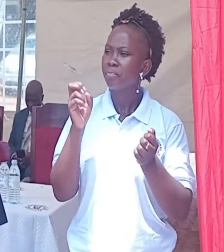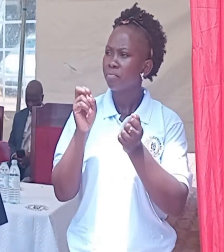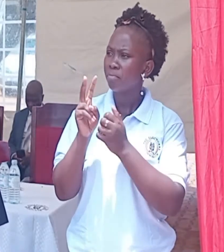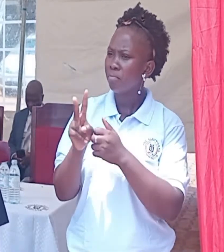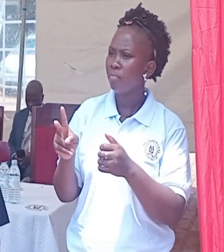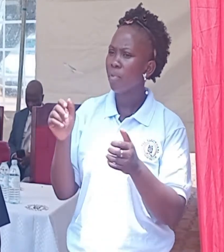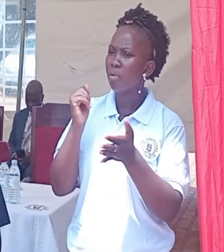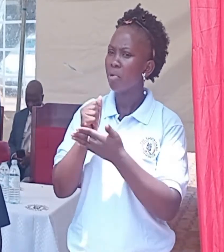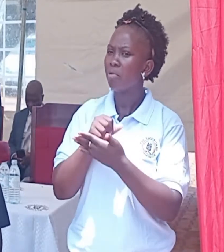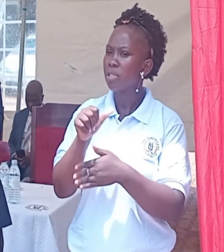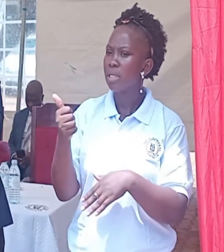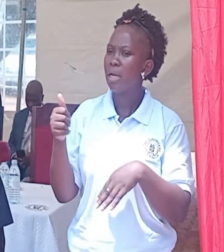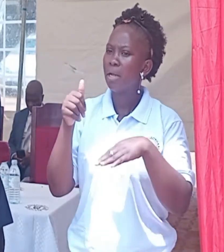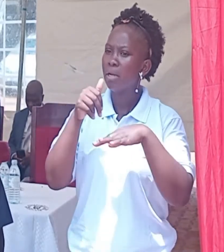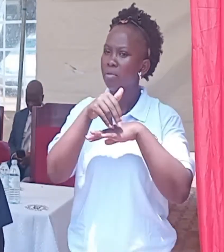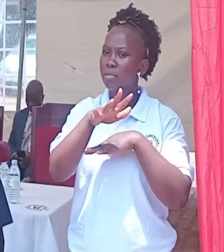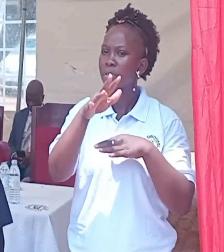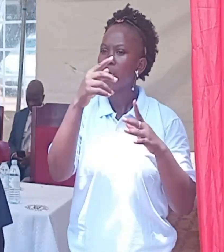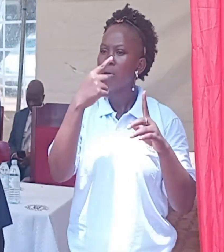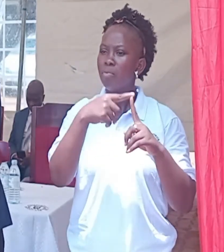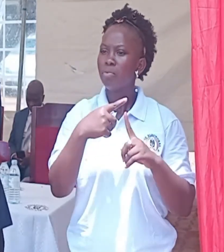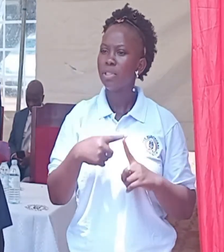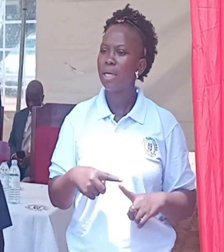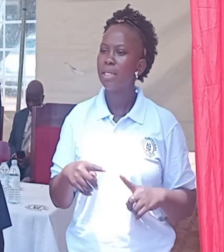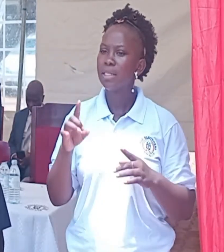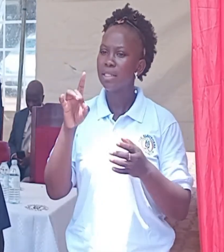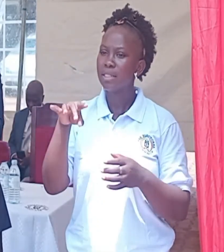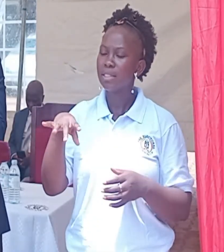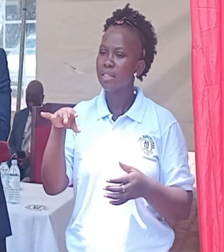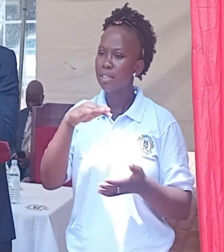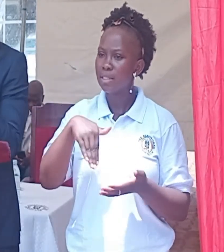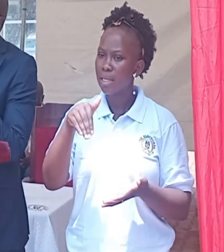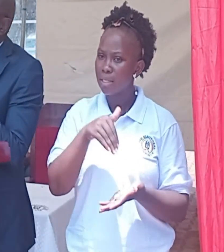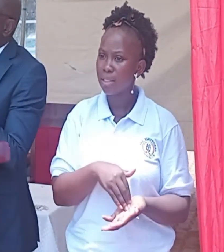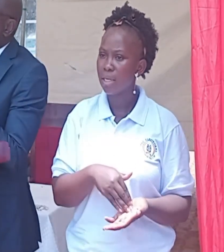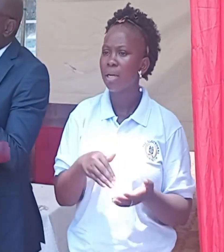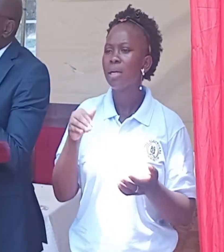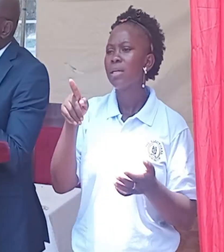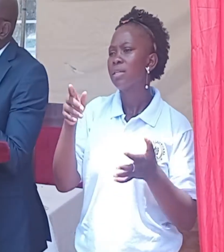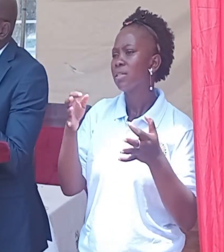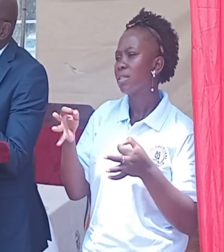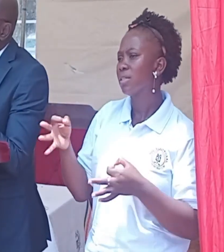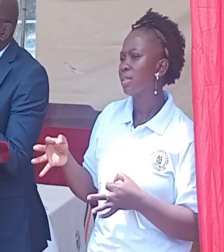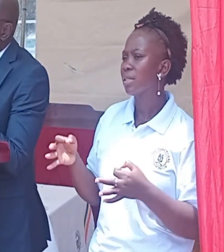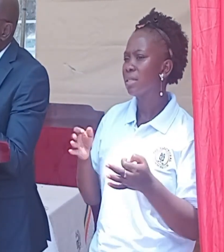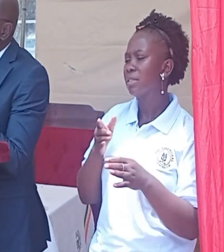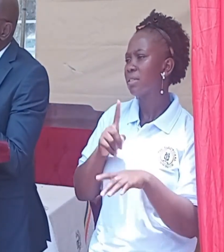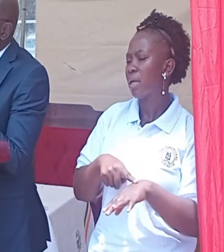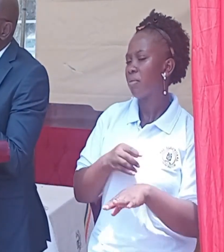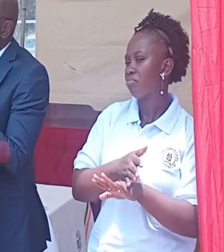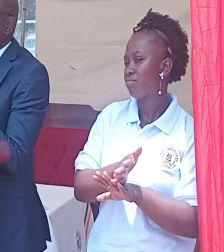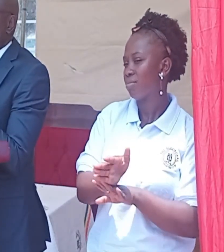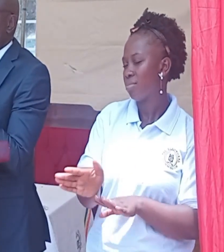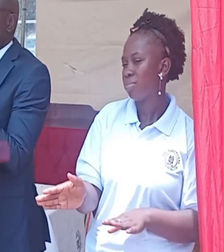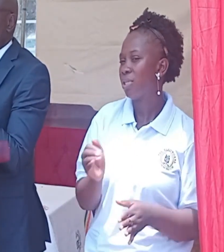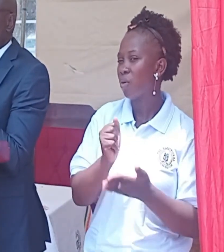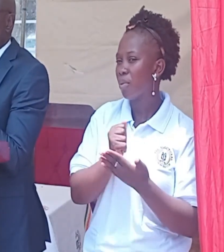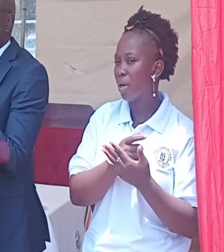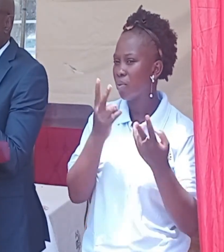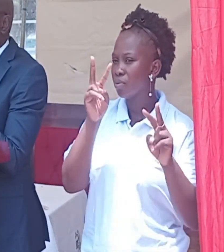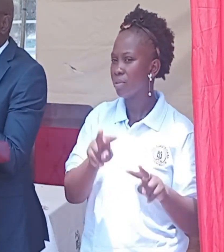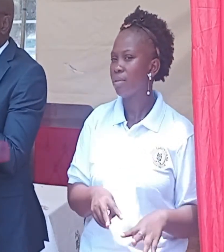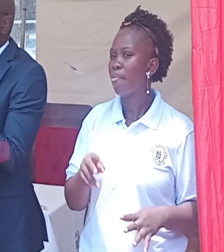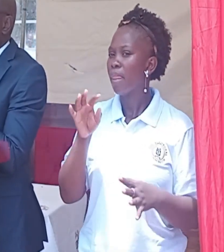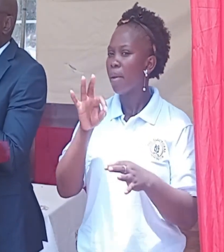wa ku tali center district tali center nekyo ebintu ebyo bitwalako akaseera bannange kubanga otunula police